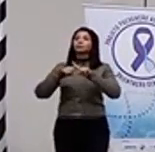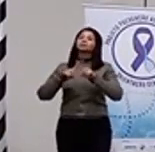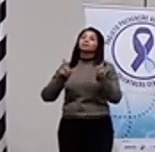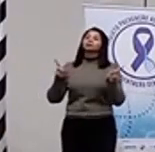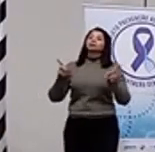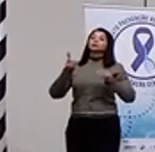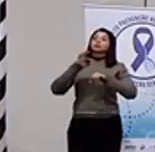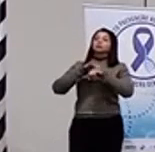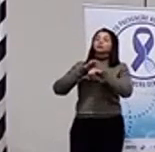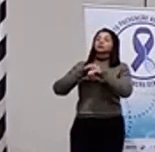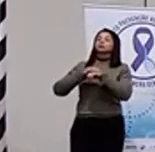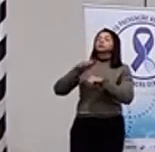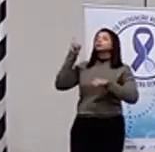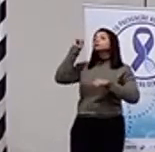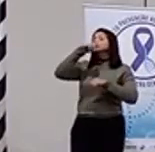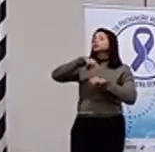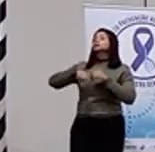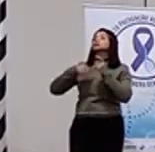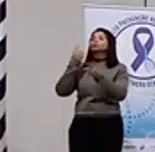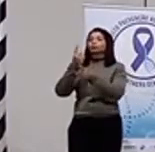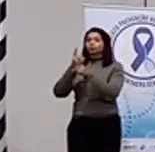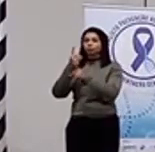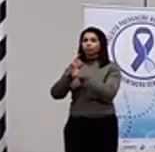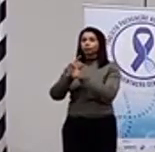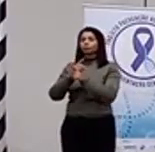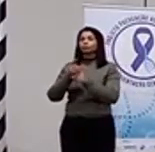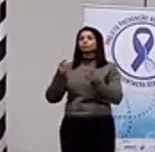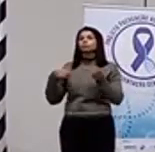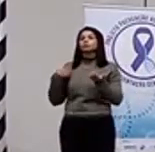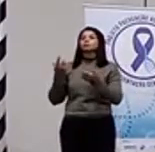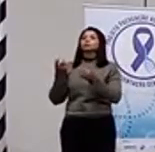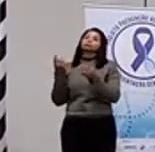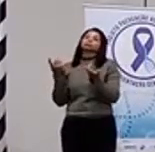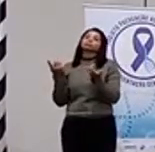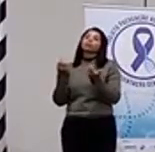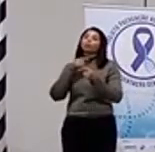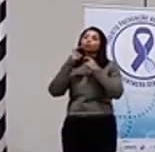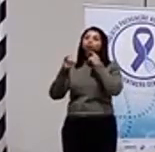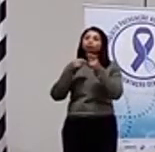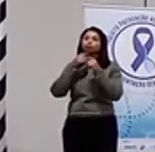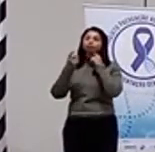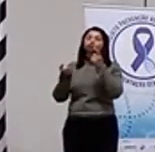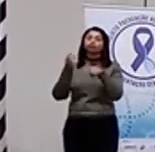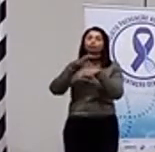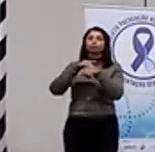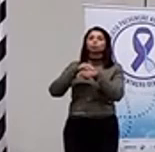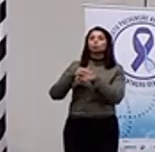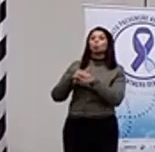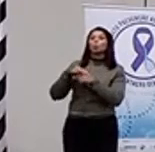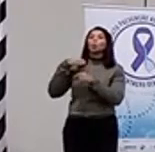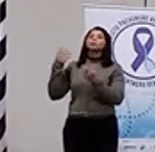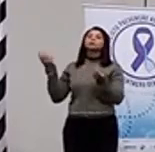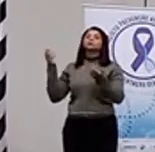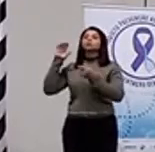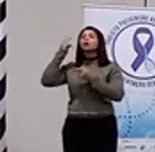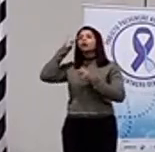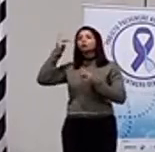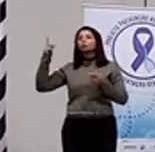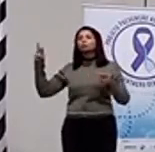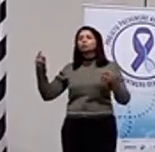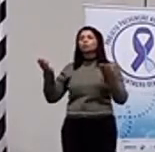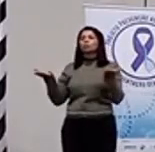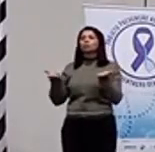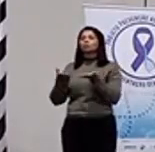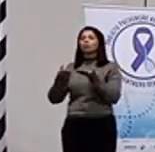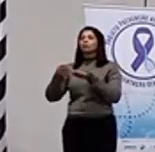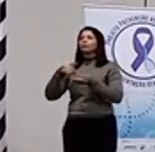interessante. Uma doença rara pode ter sintomas comuns e ser confundido com outras entidades clínicas, né? A gente tem uma doença que agora surgiu uma